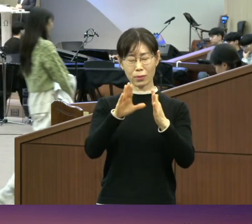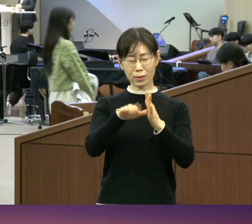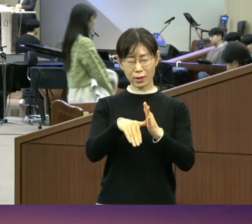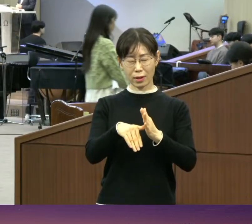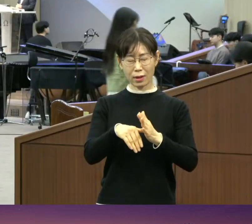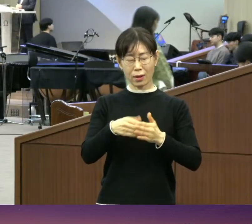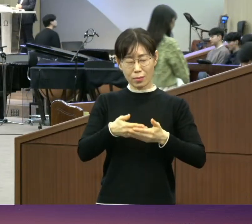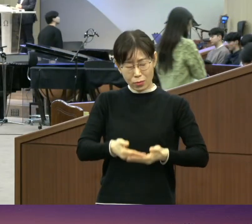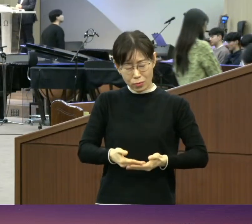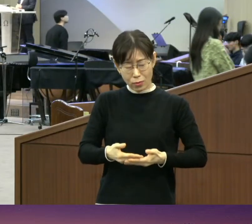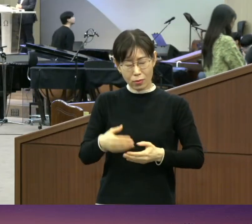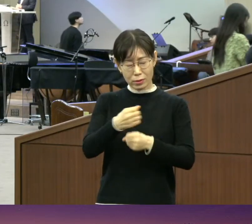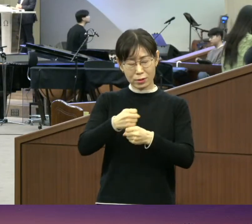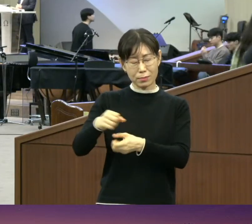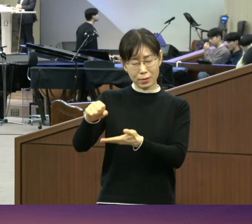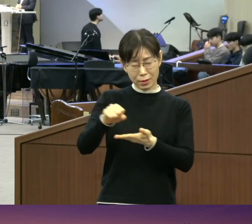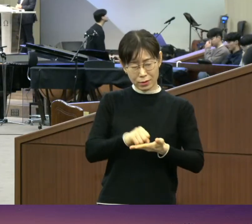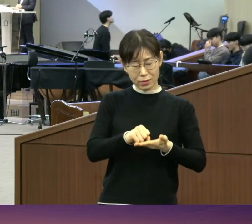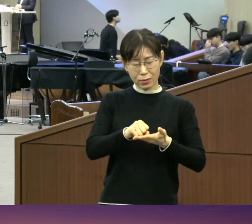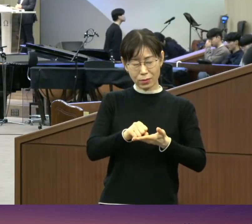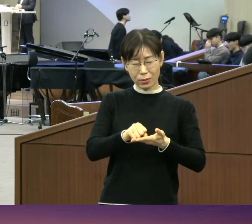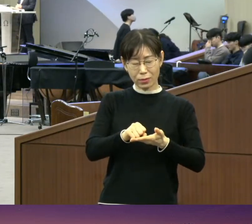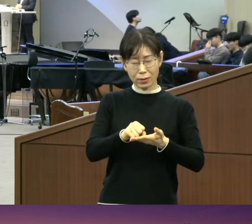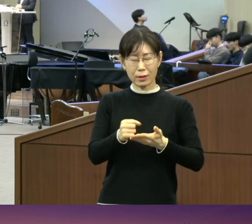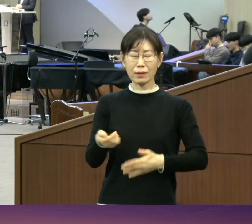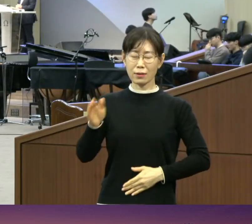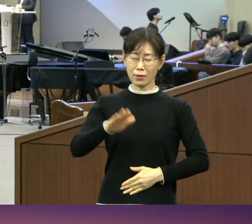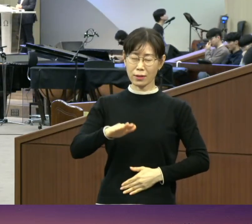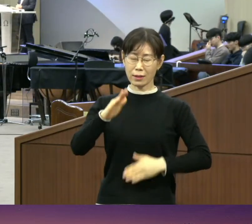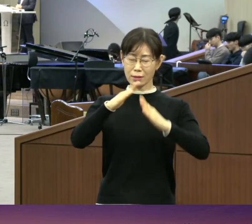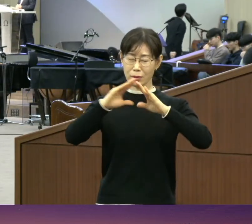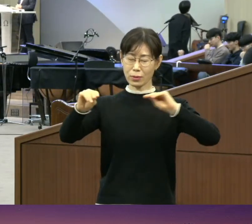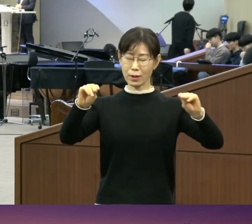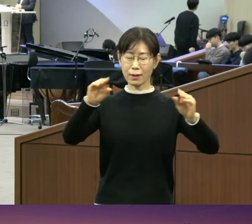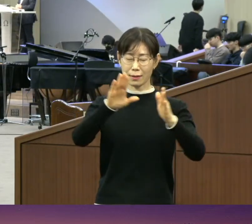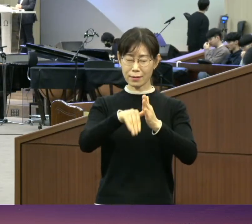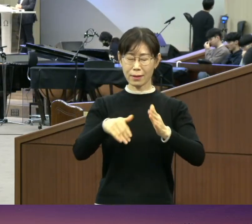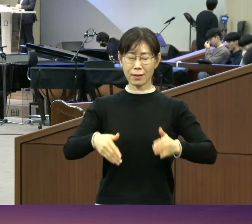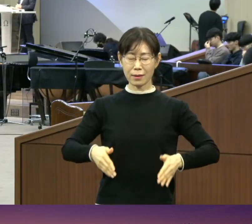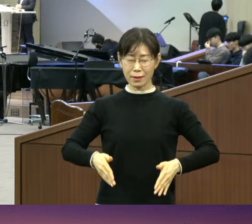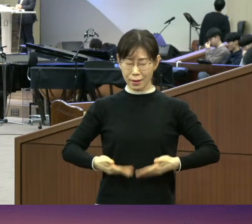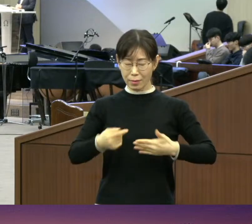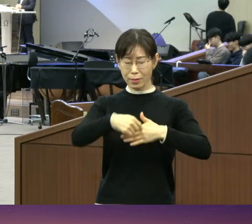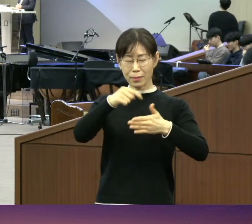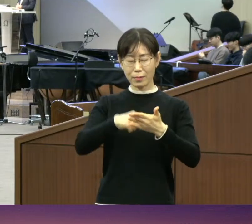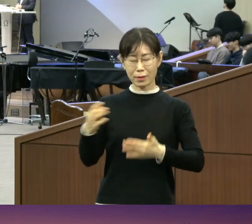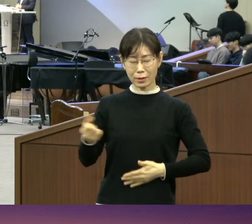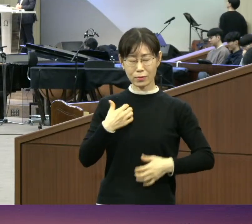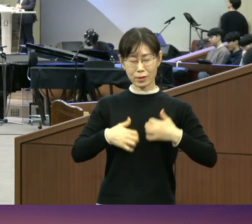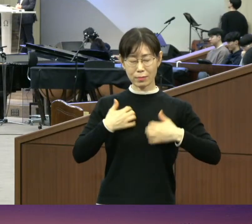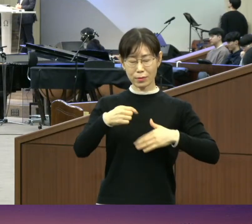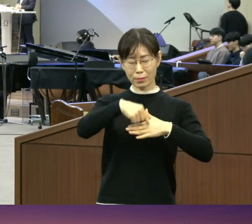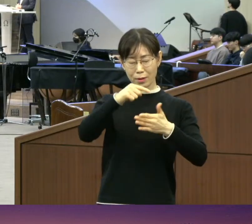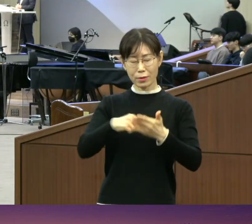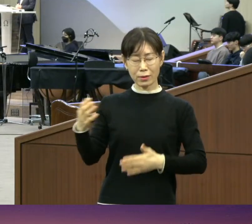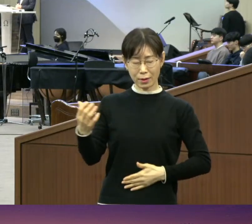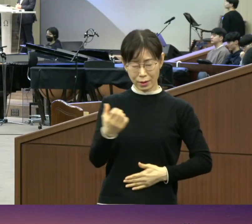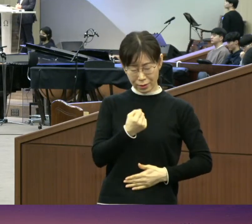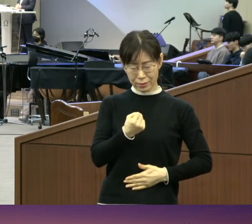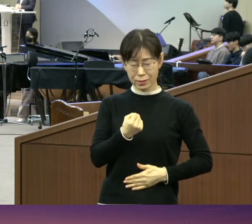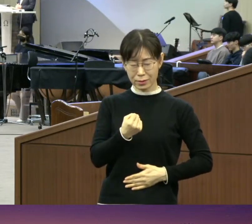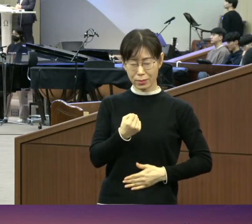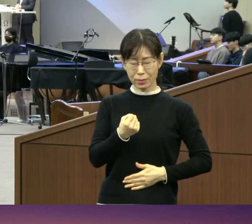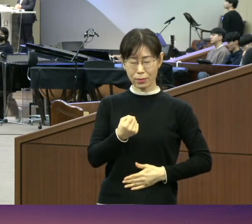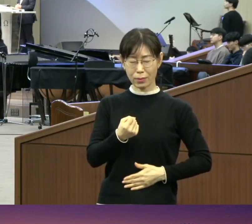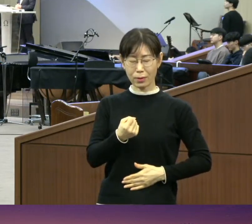때는 우리의 발걸음이 가볍게 하시고 우리의 삶의 모든 쥐어진 그 어깨의 짐들이 다